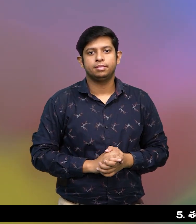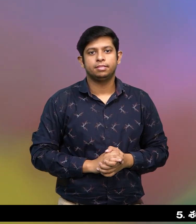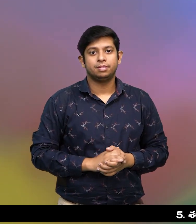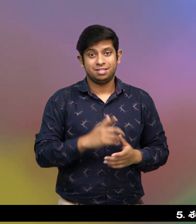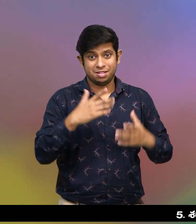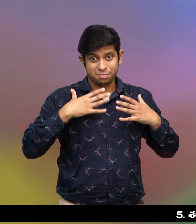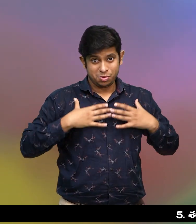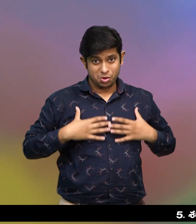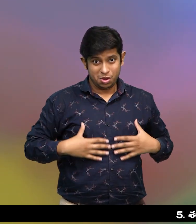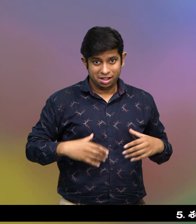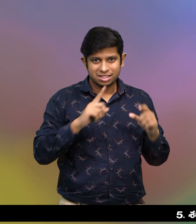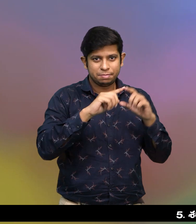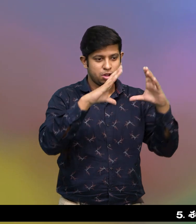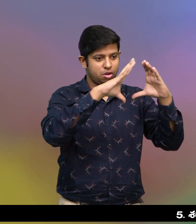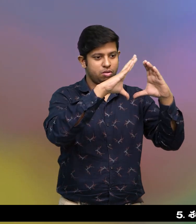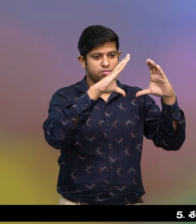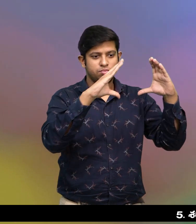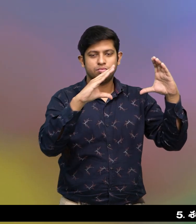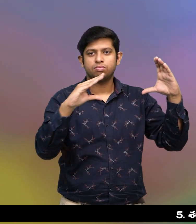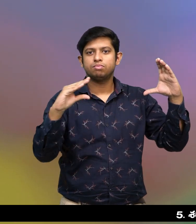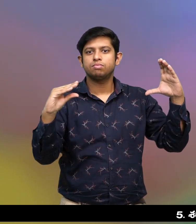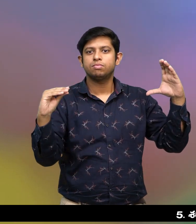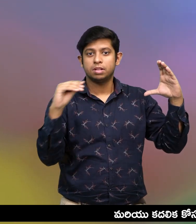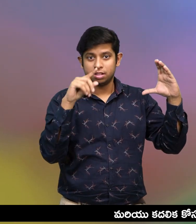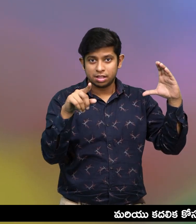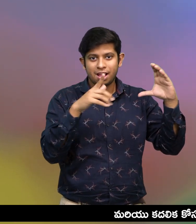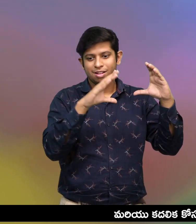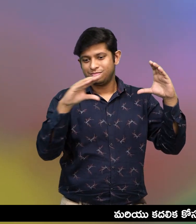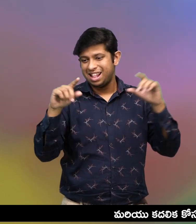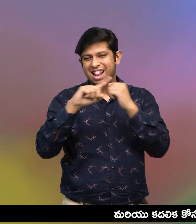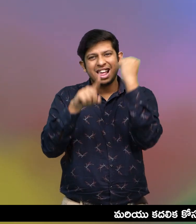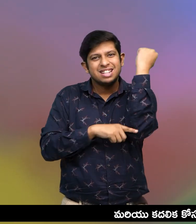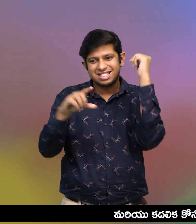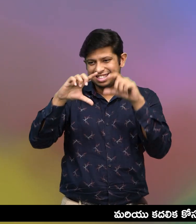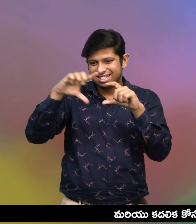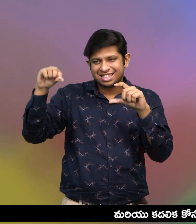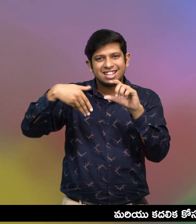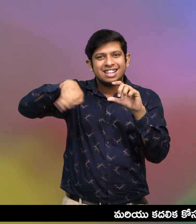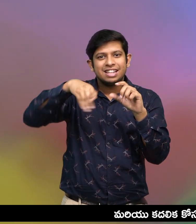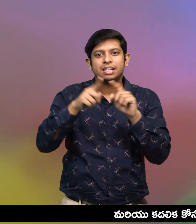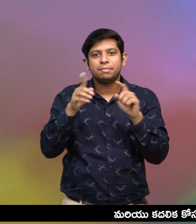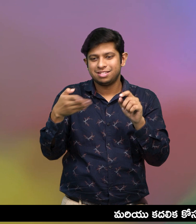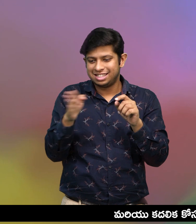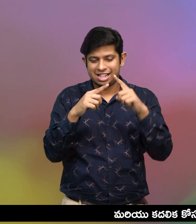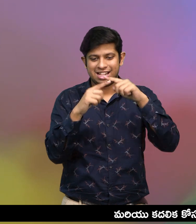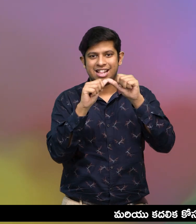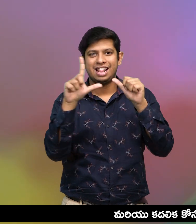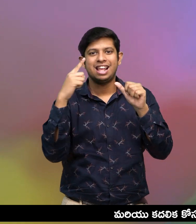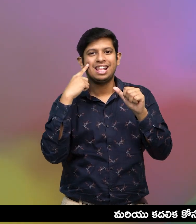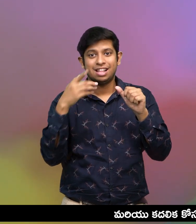5. శరీరం క్రమబద్ధీకరించబడింది మరియు కదలిక కోసం కండరాల తోక